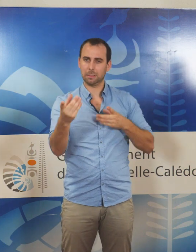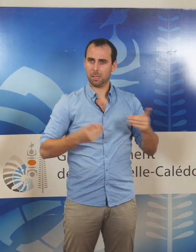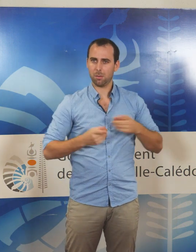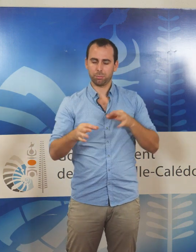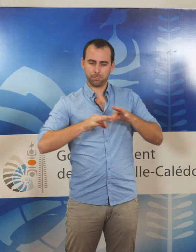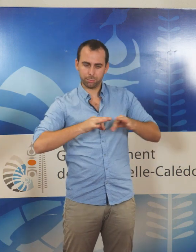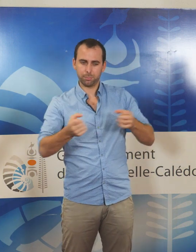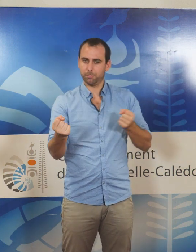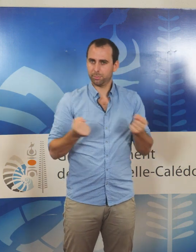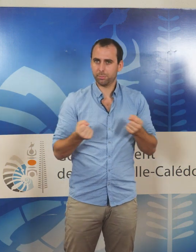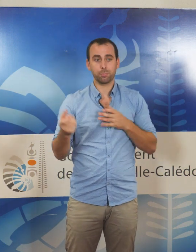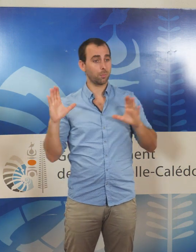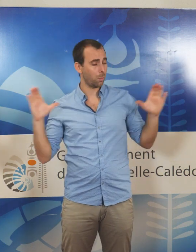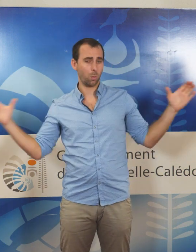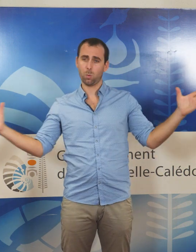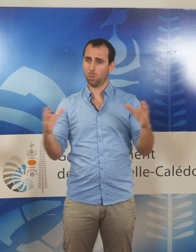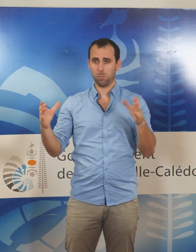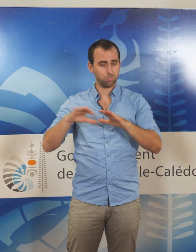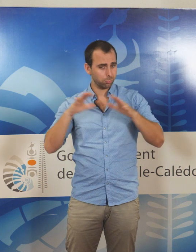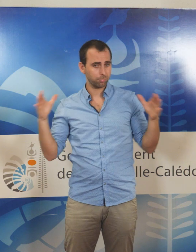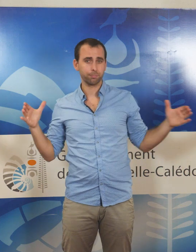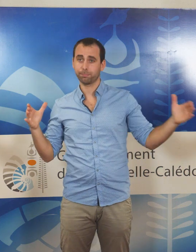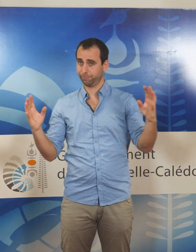le fait qu'il devait y avoir une relève militaire et que